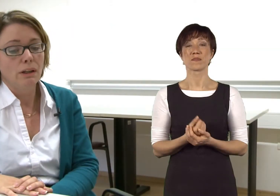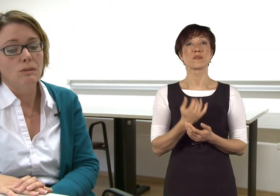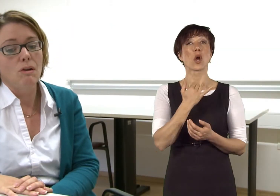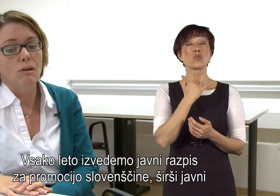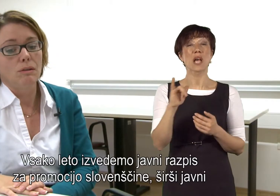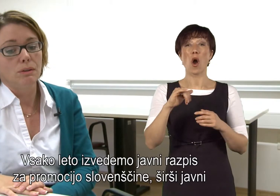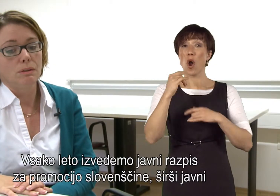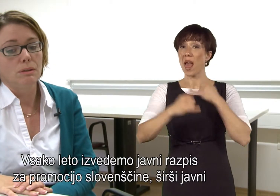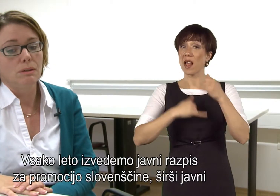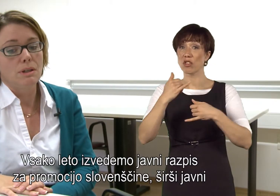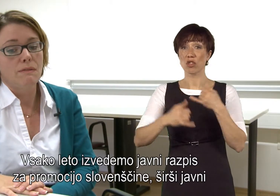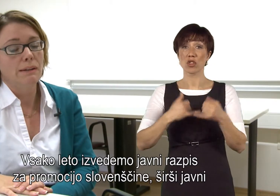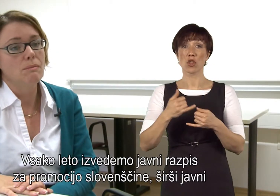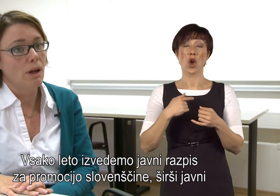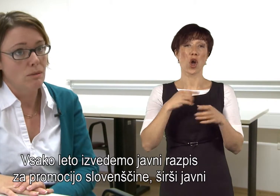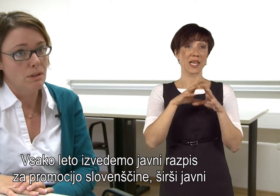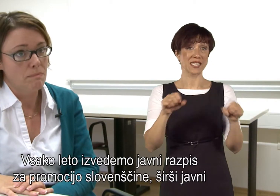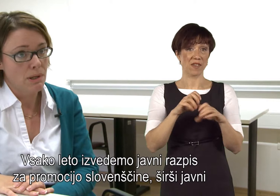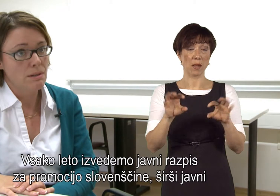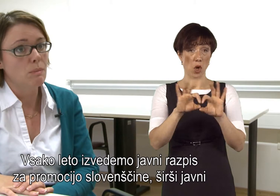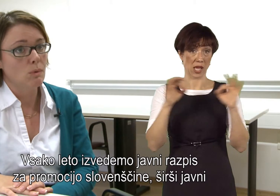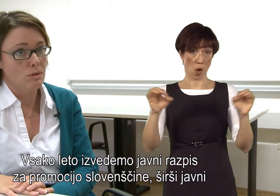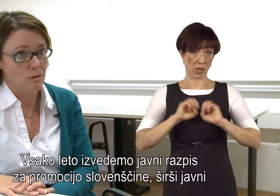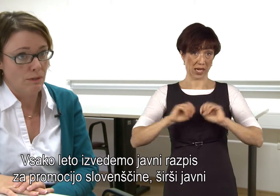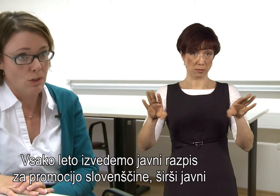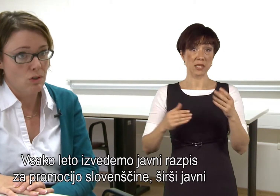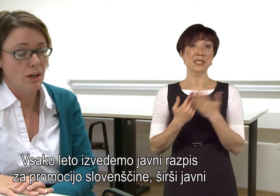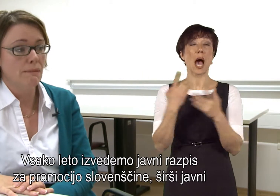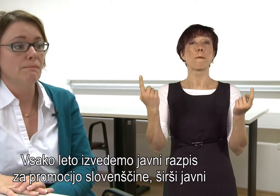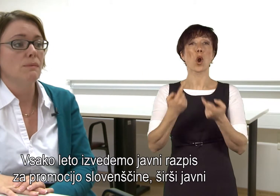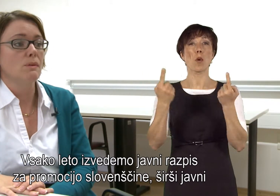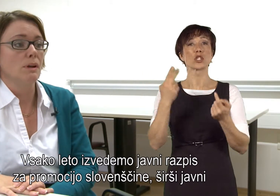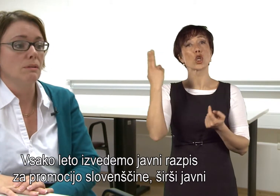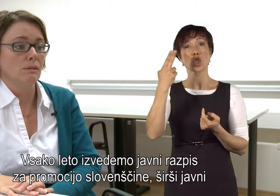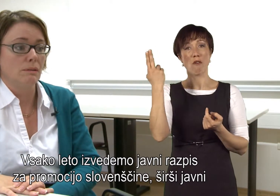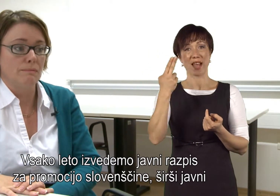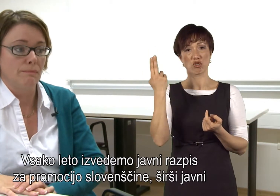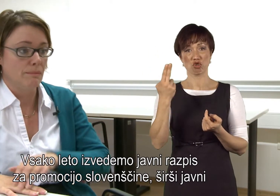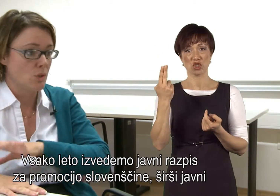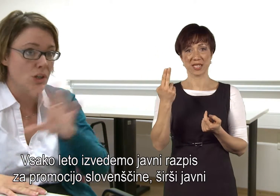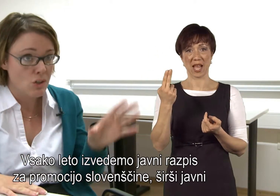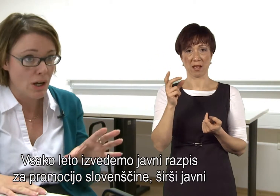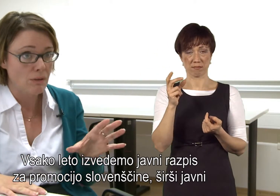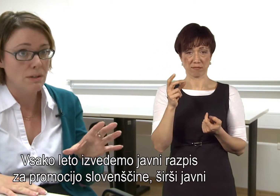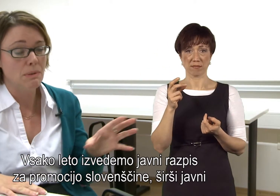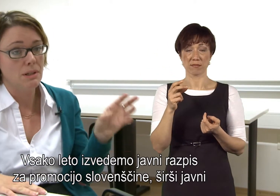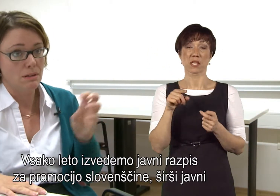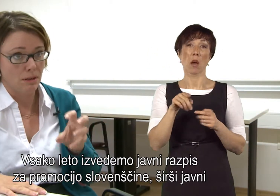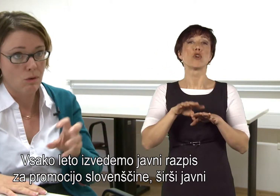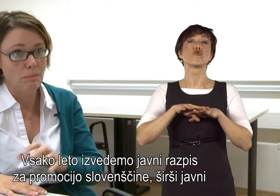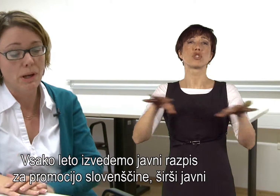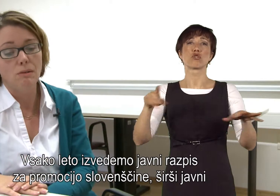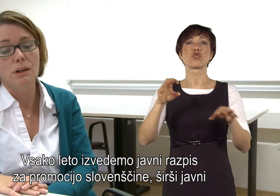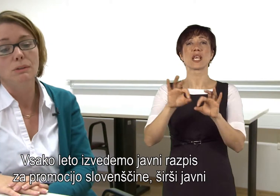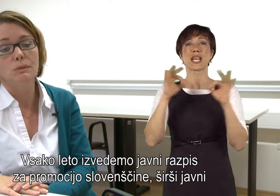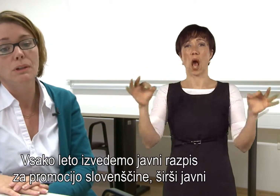Vsako leto izvedemo javni razpis za promocijo slovenščine, torej širši javni razpis, kjer se